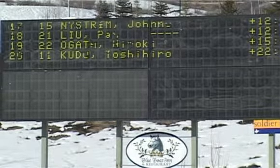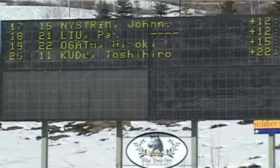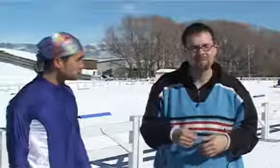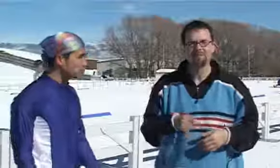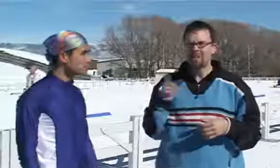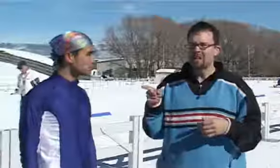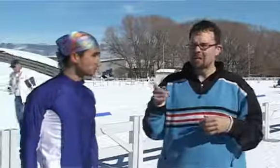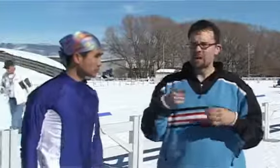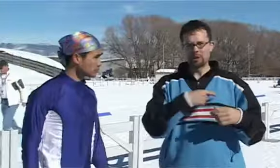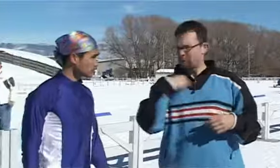Du bist Zhang Yi.